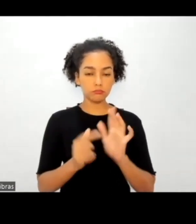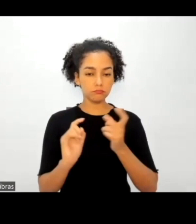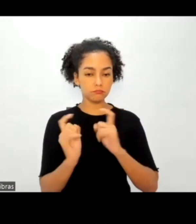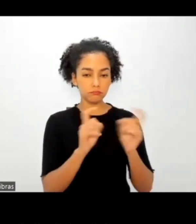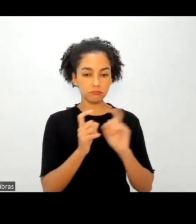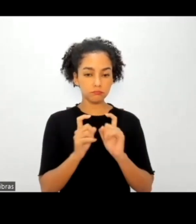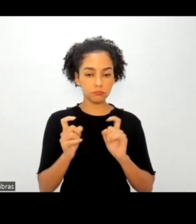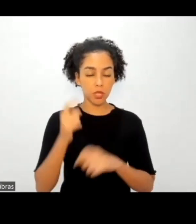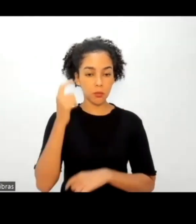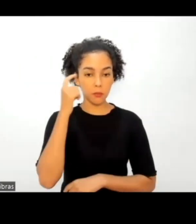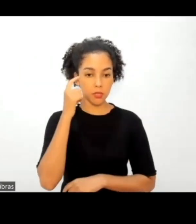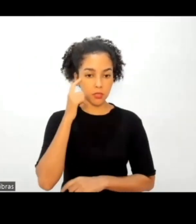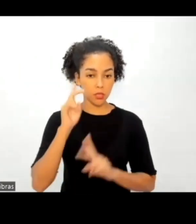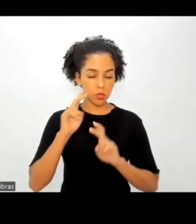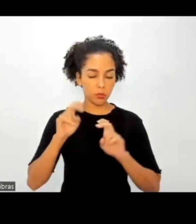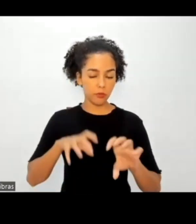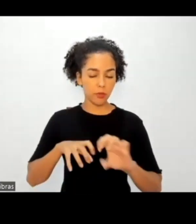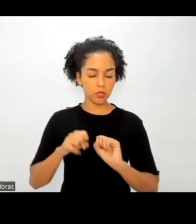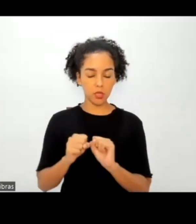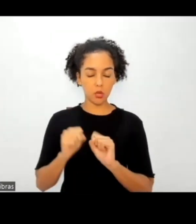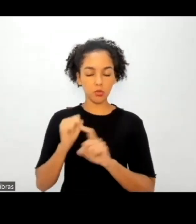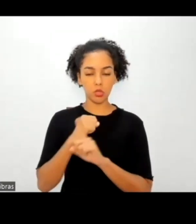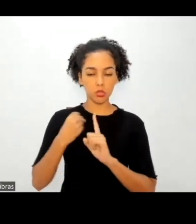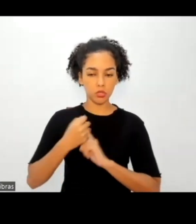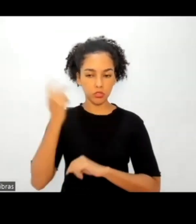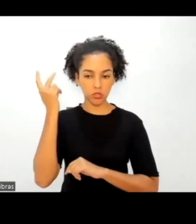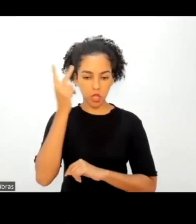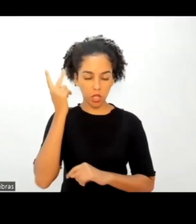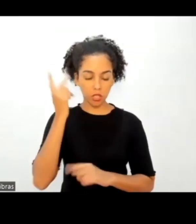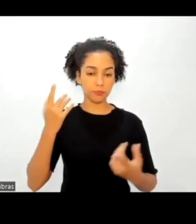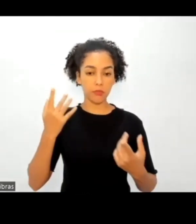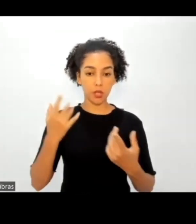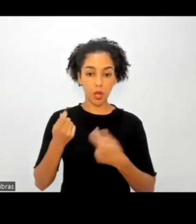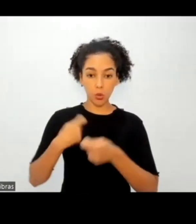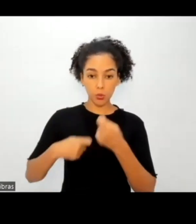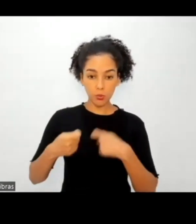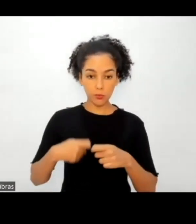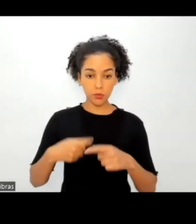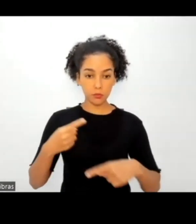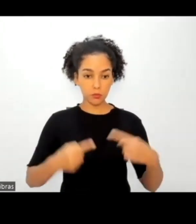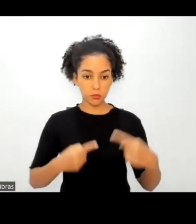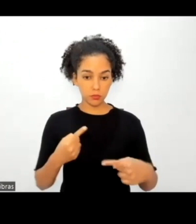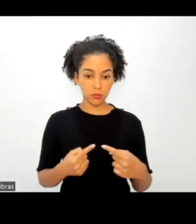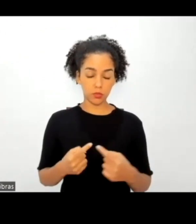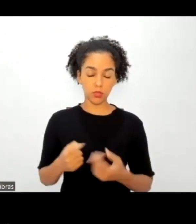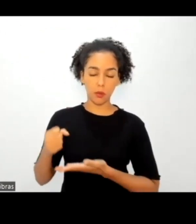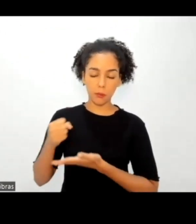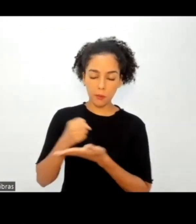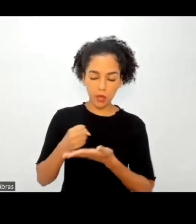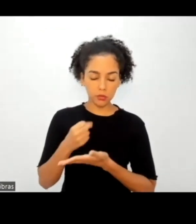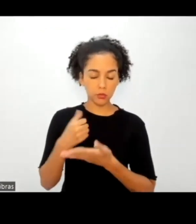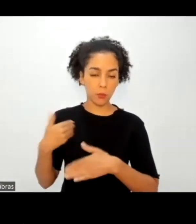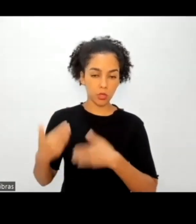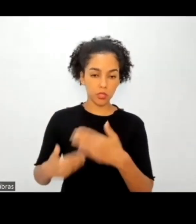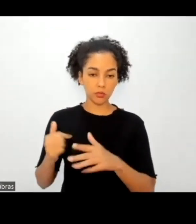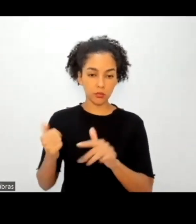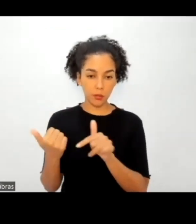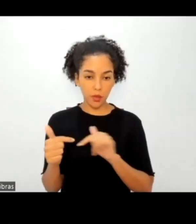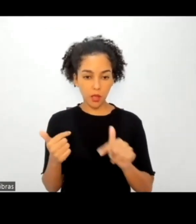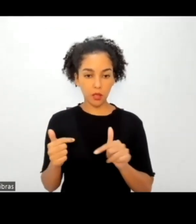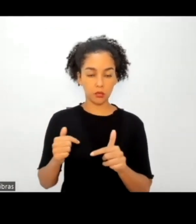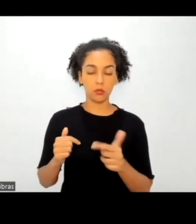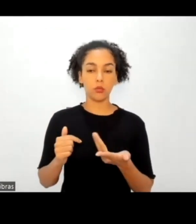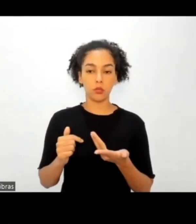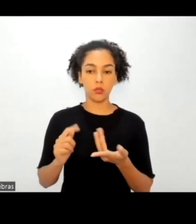formação sociohistórica, economia política, capitalismo, questão social, fundamentos do serviço social, processo de trabalho, estado